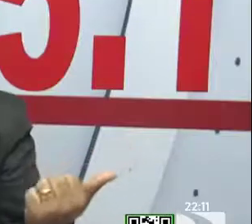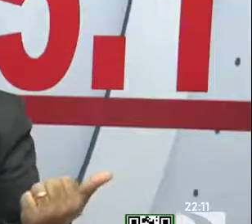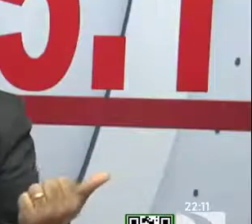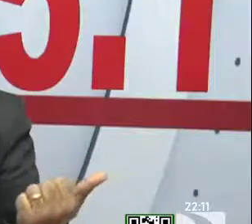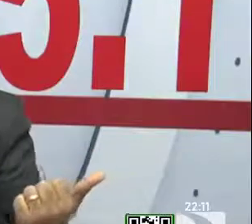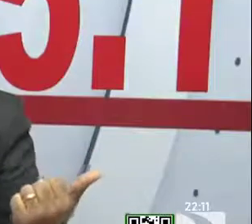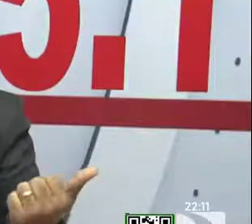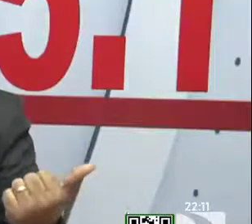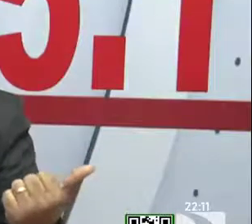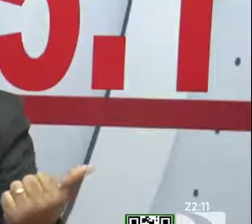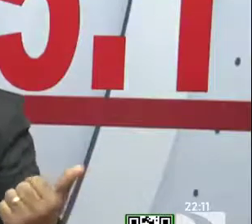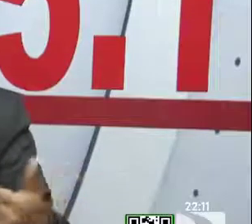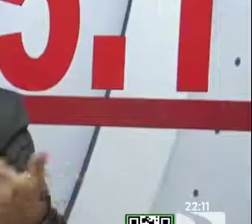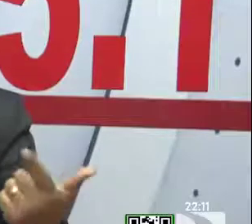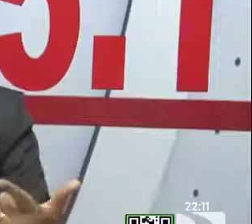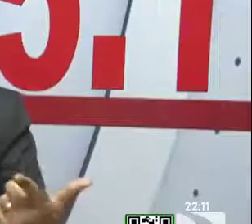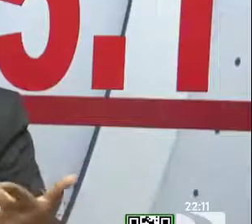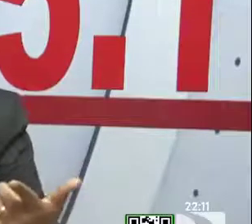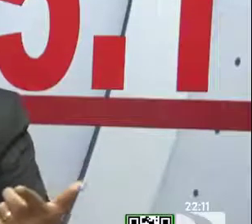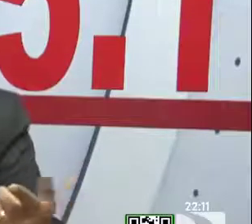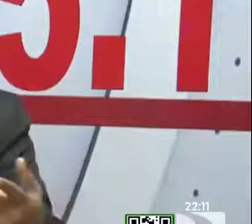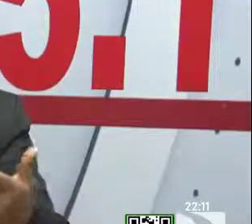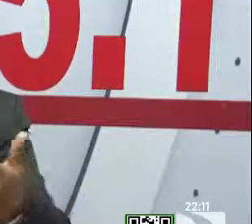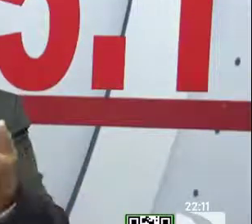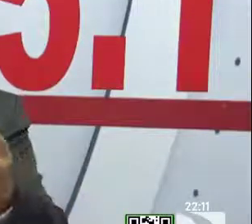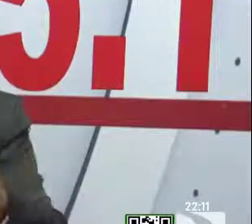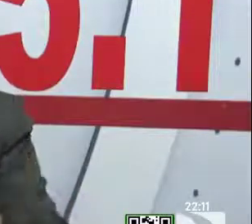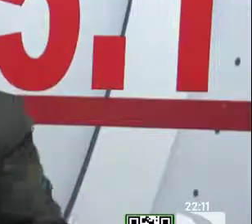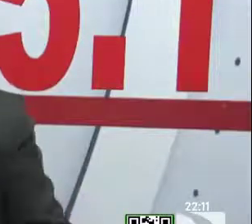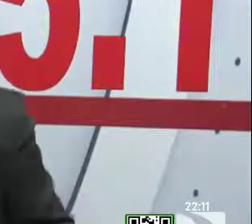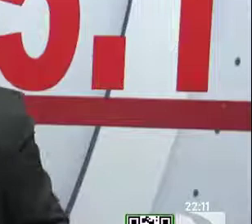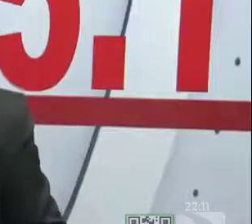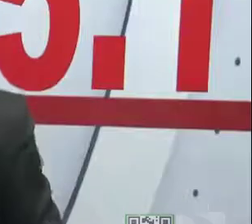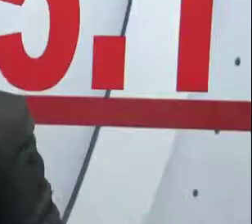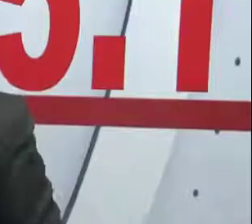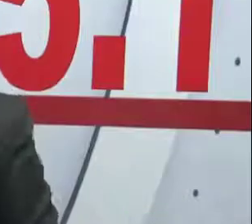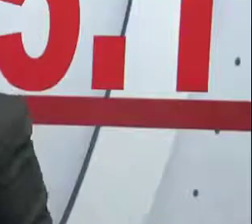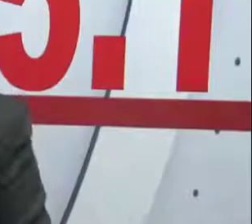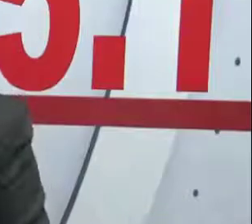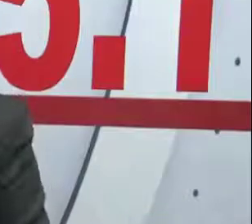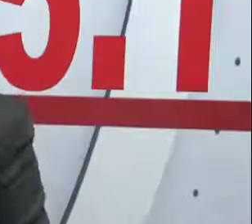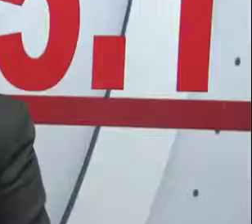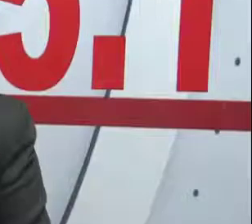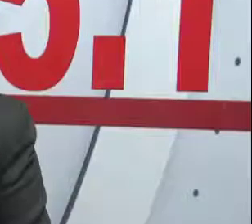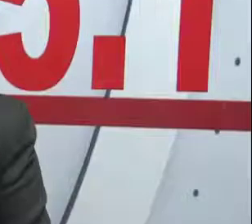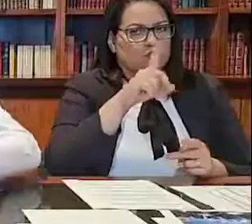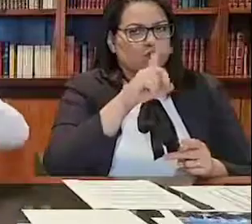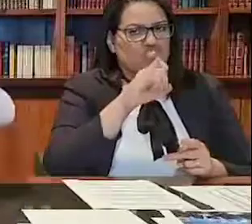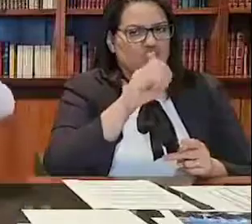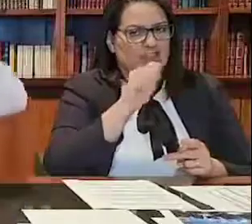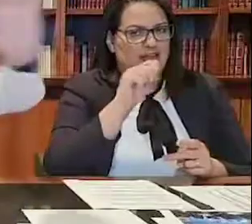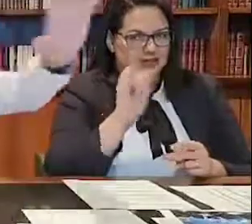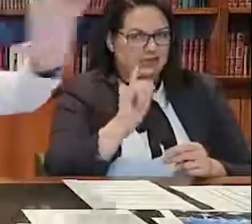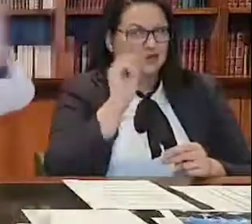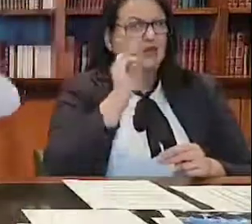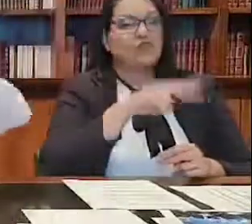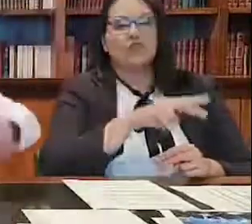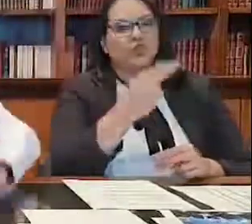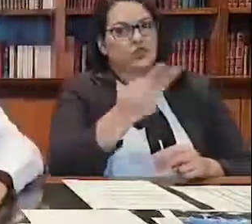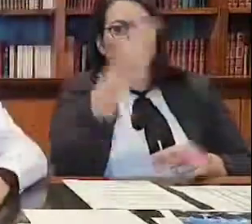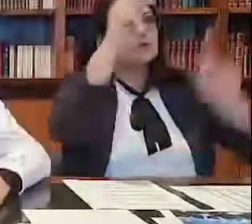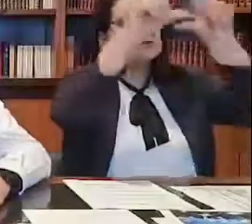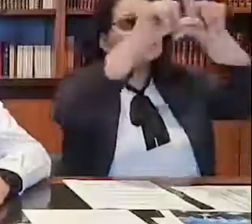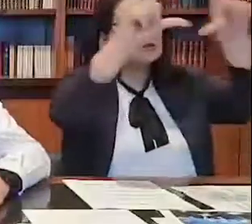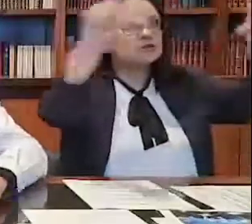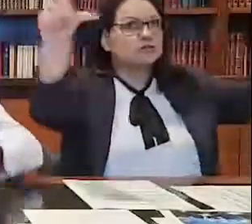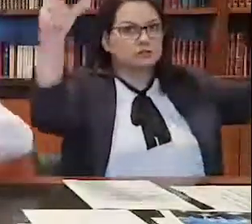o sinal ali é São Paulo tá dando exemplo roda o vídeo por favor exemplo de perseguição todos os dois